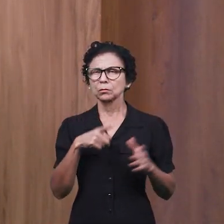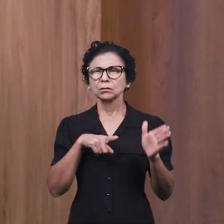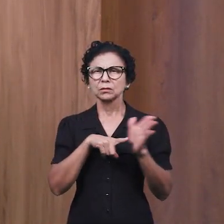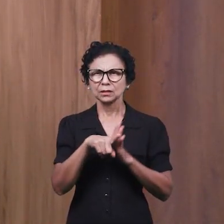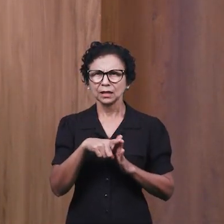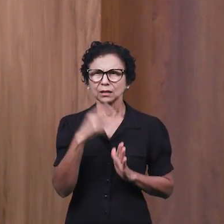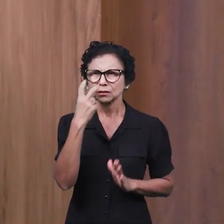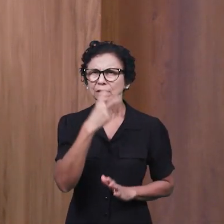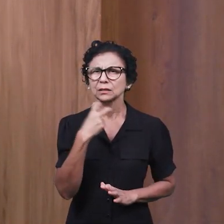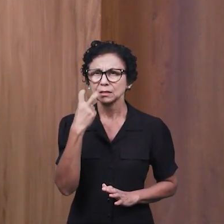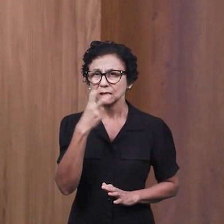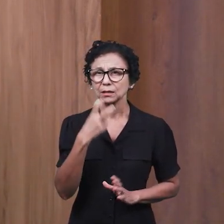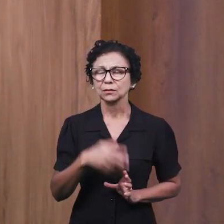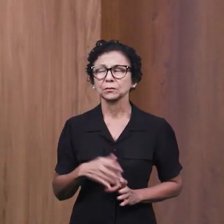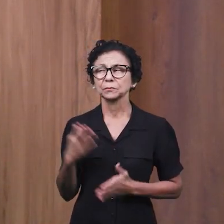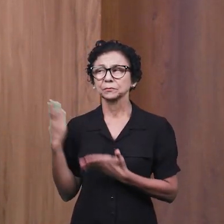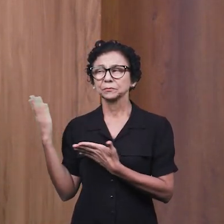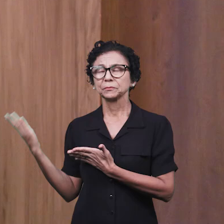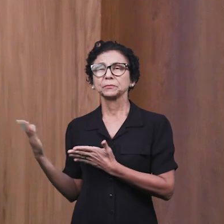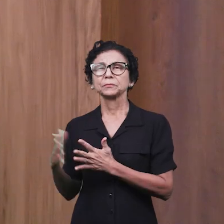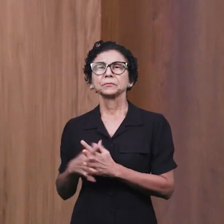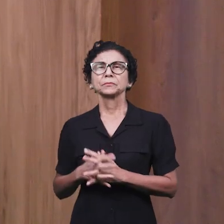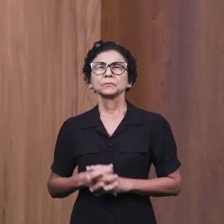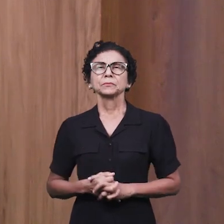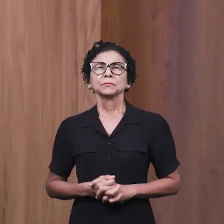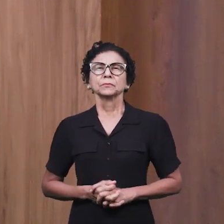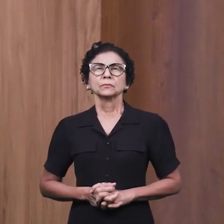com essa expressão. Vamos fazer, ó.